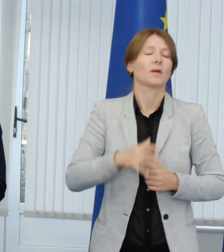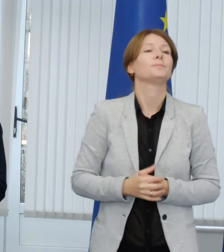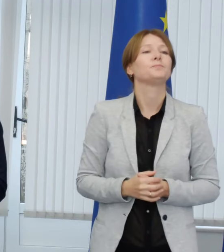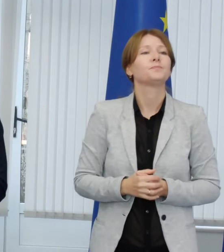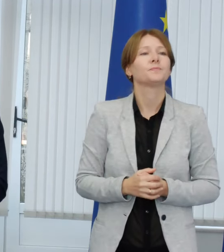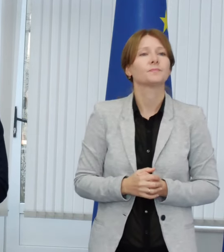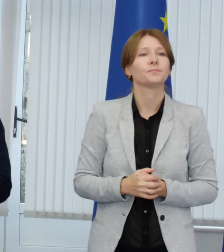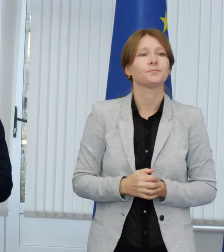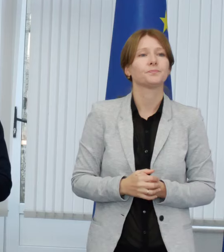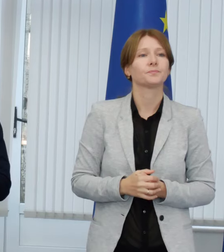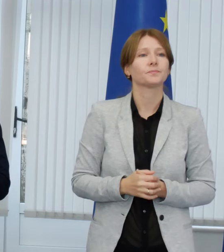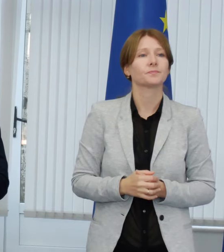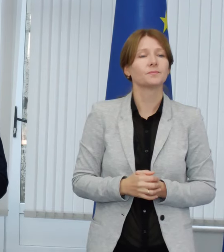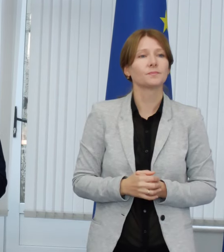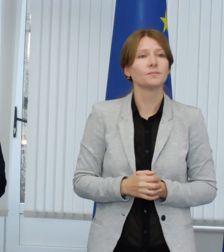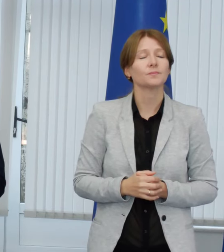Sunt întrebări?